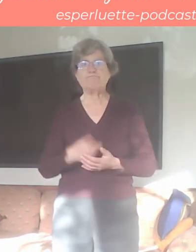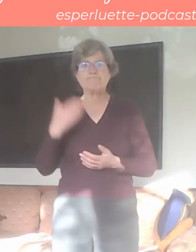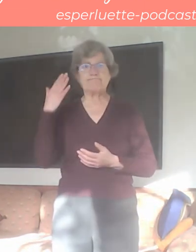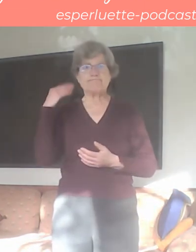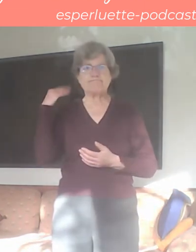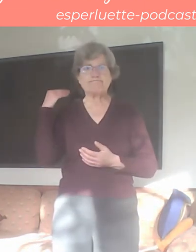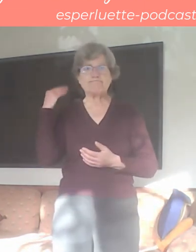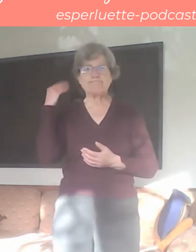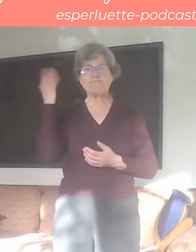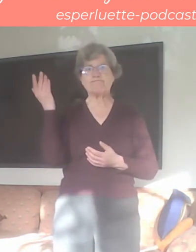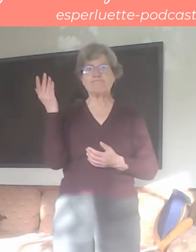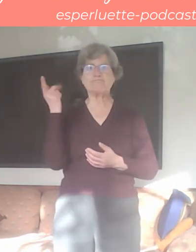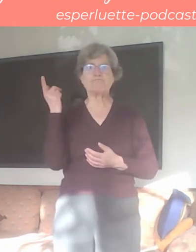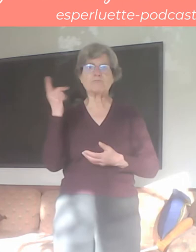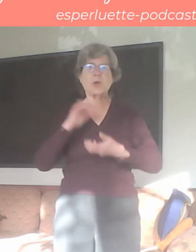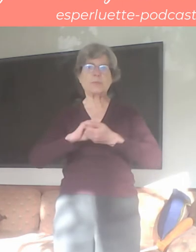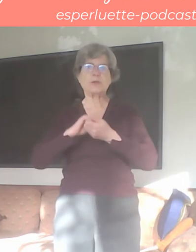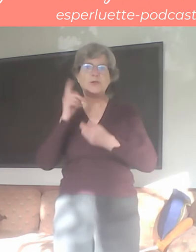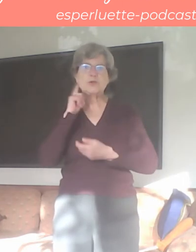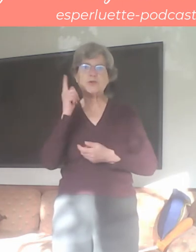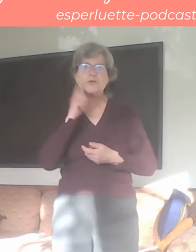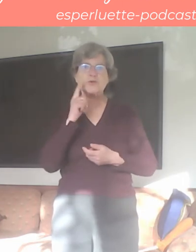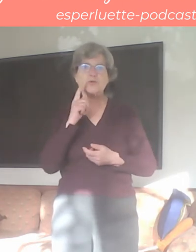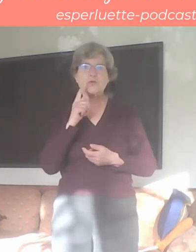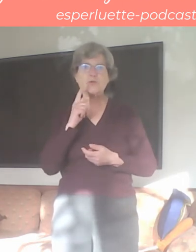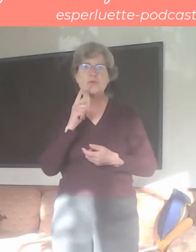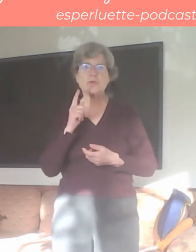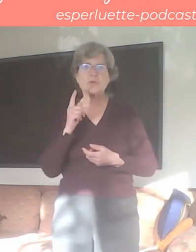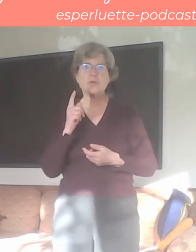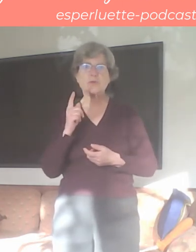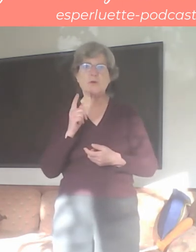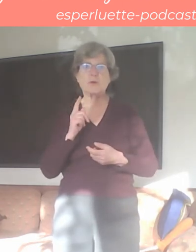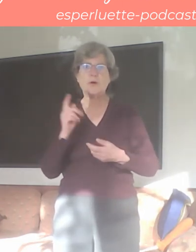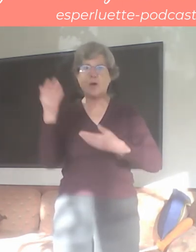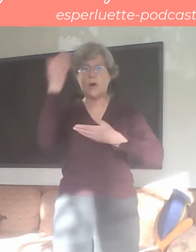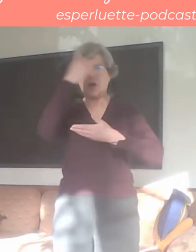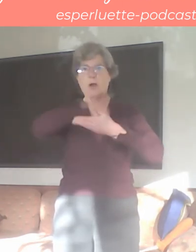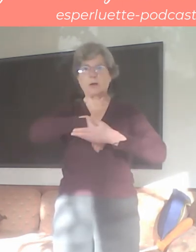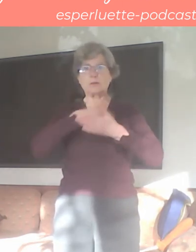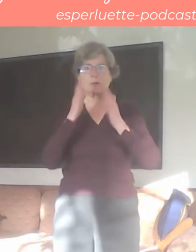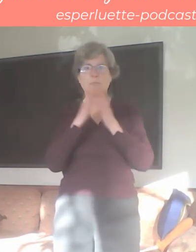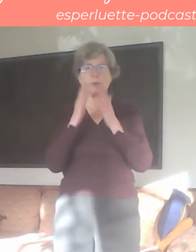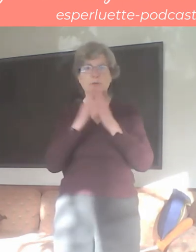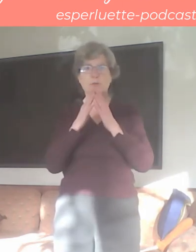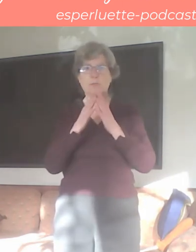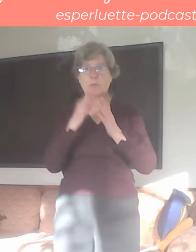neurophysiologique et neuropsychologique, dans la mesure où ça permet aux aires auditives de continuer d'être stimulé très très